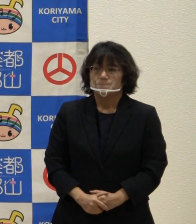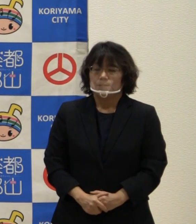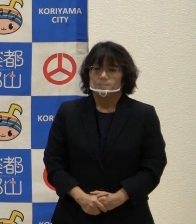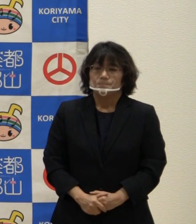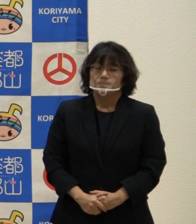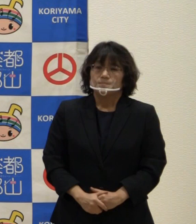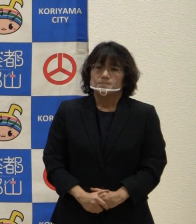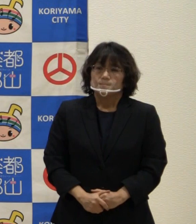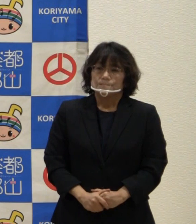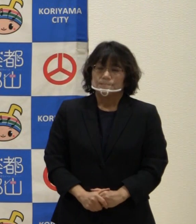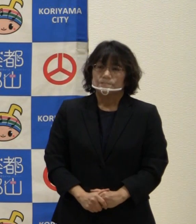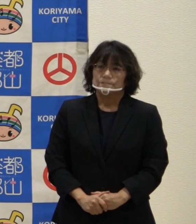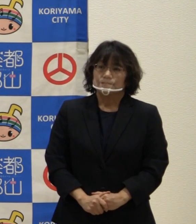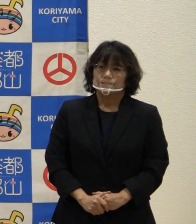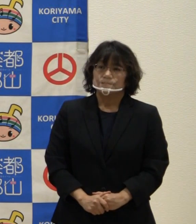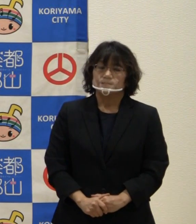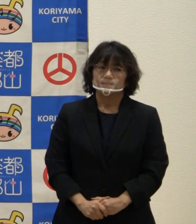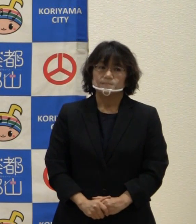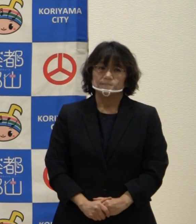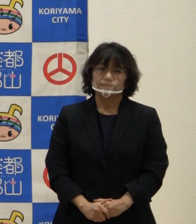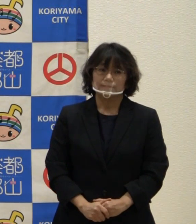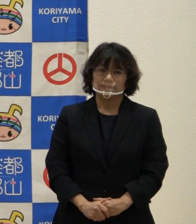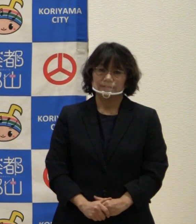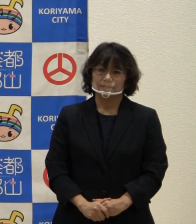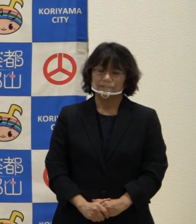他にございますでしょうか？